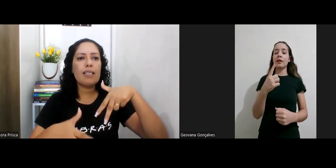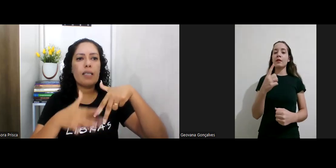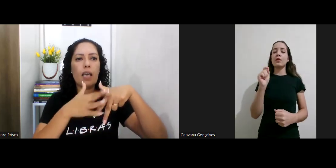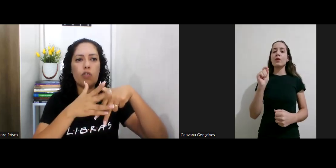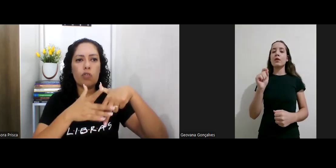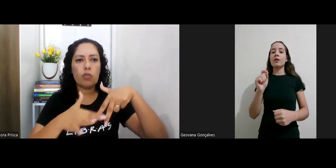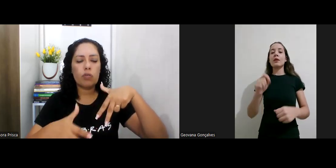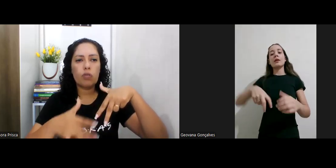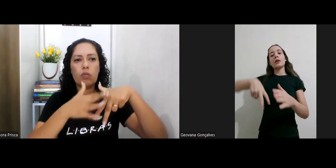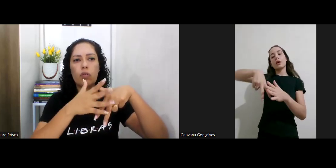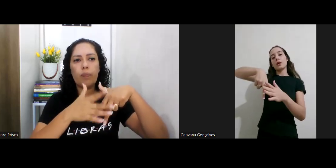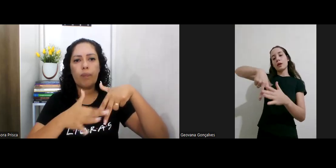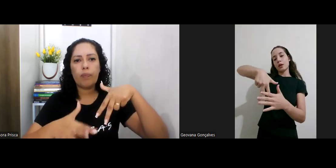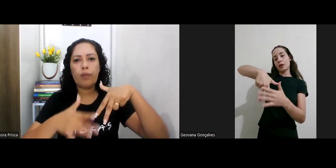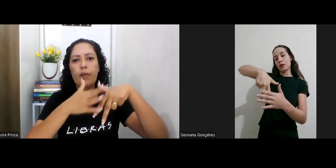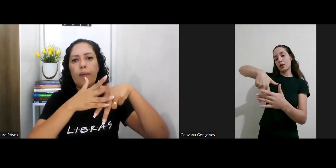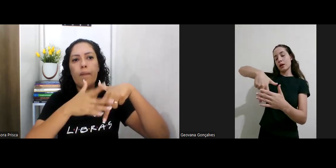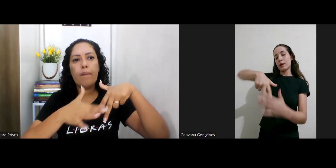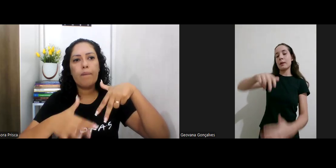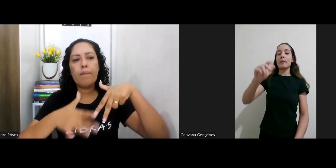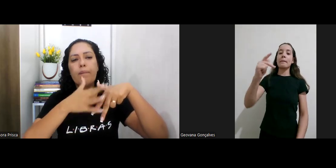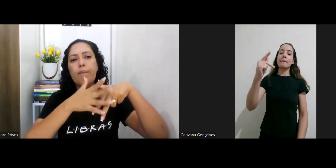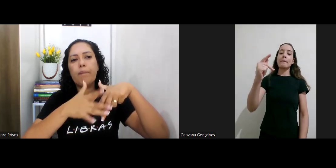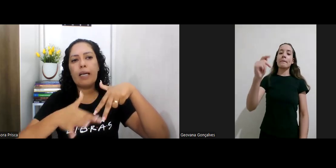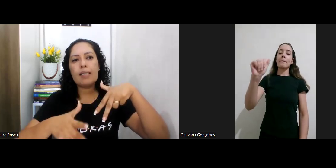para paciente.